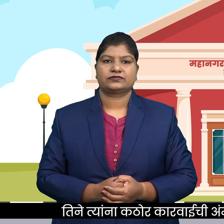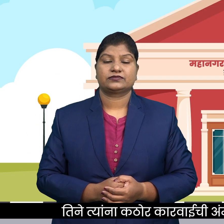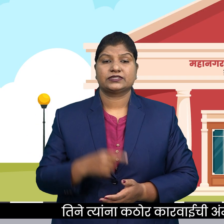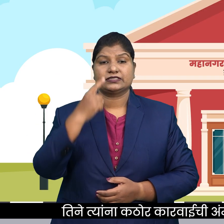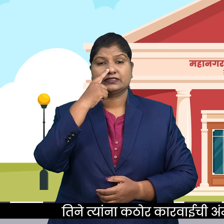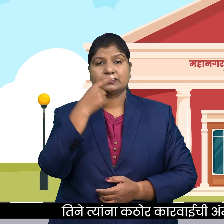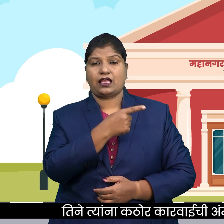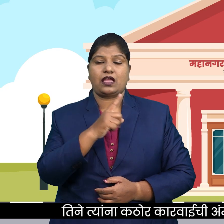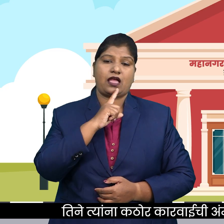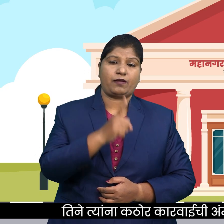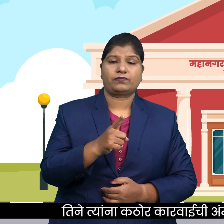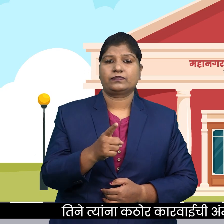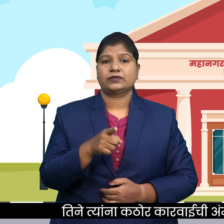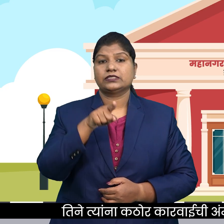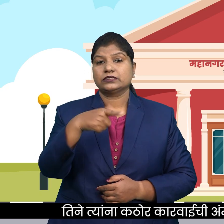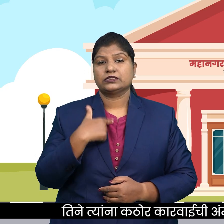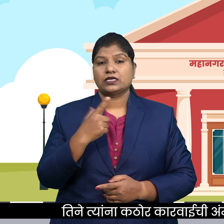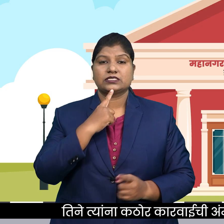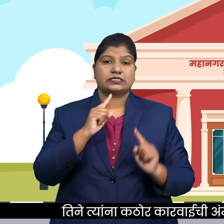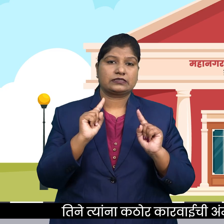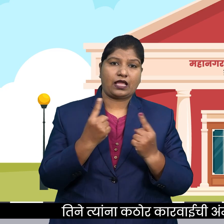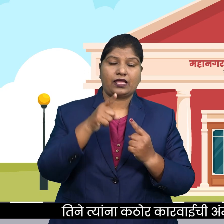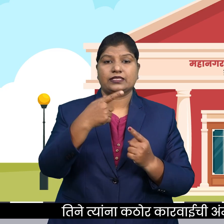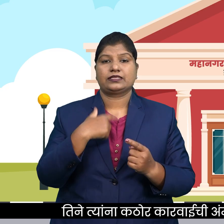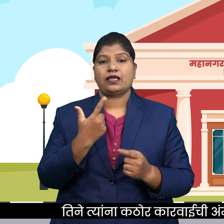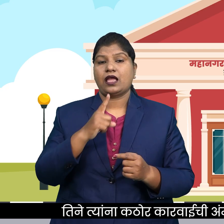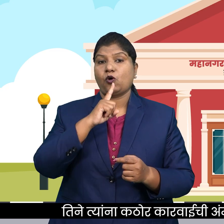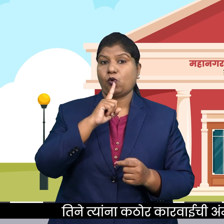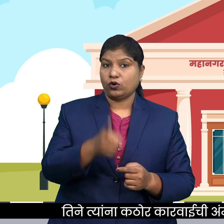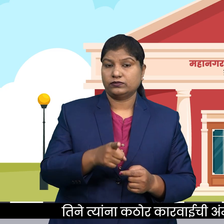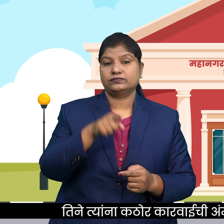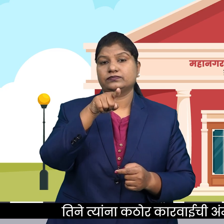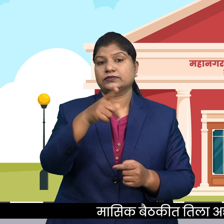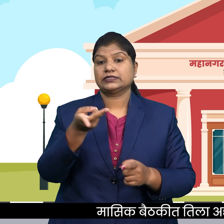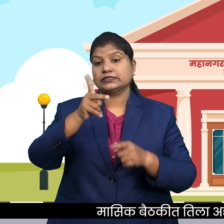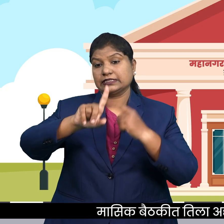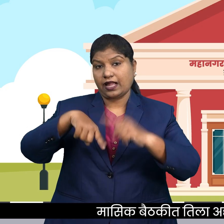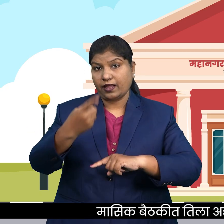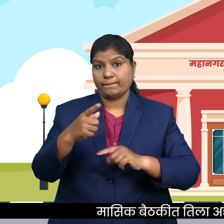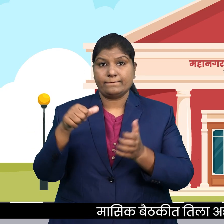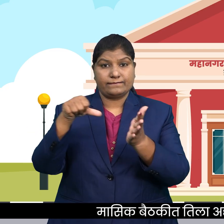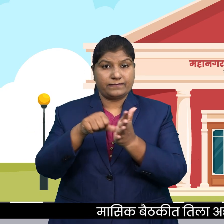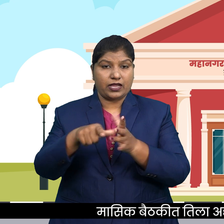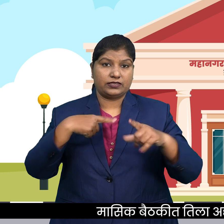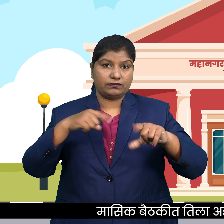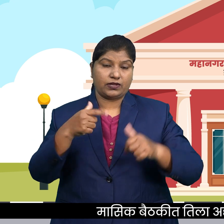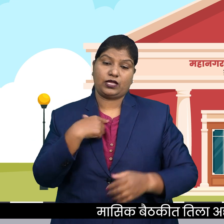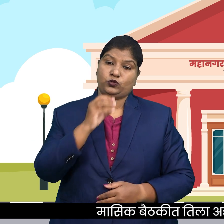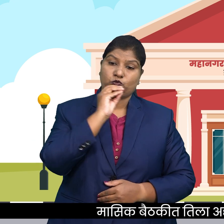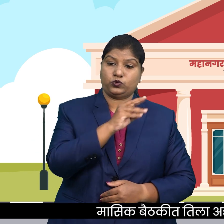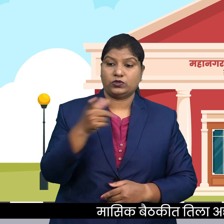तिने त्यांना कठोर कारवाईची अंमलबजावणी करण्यासाठी आणि पुढील मासिक बैठकीत